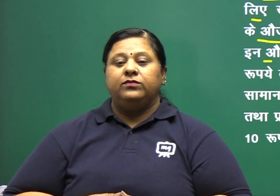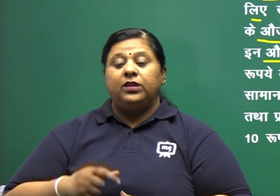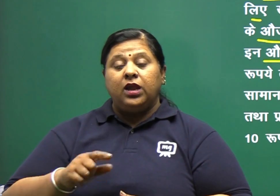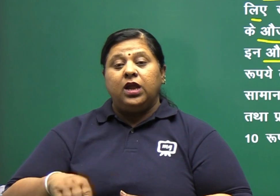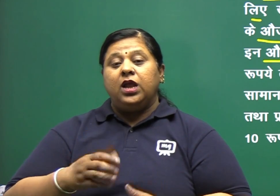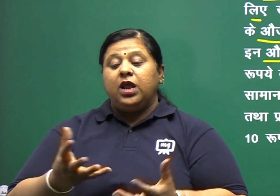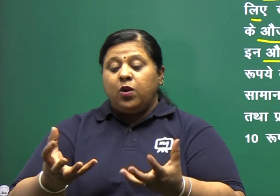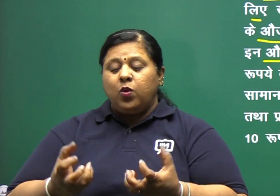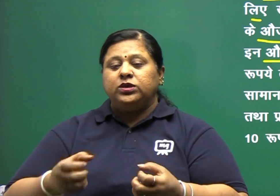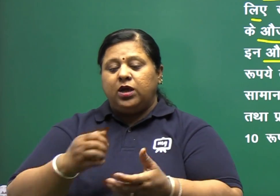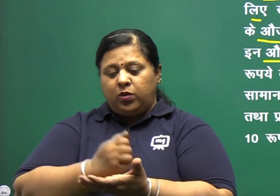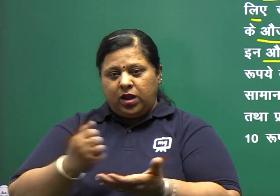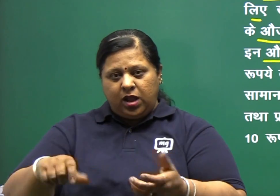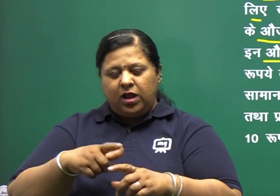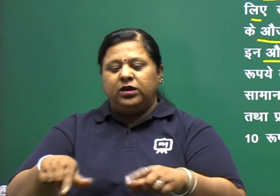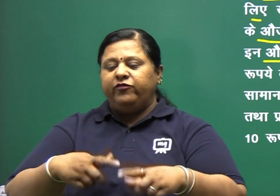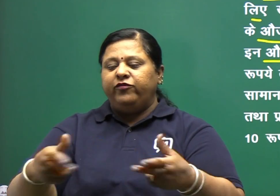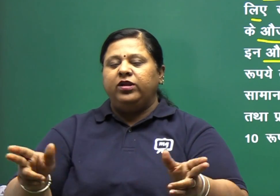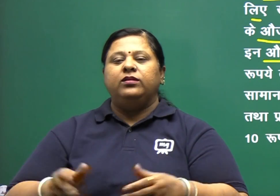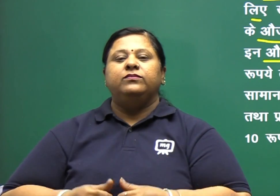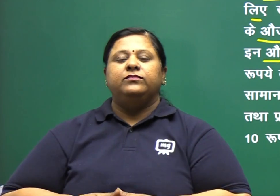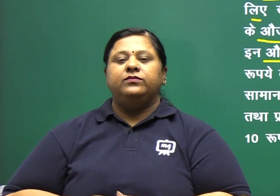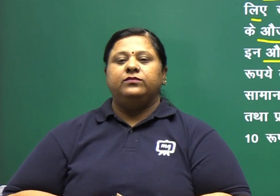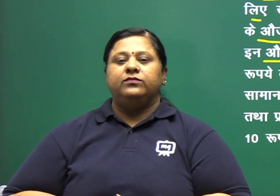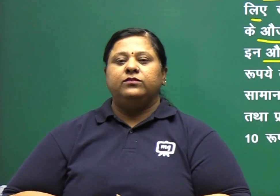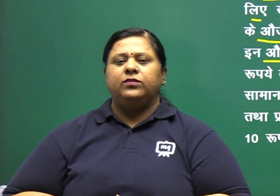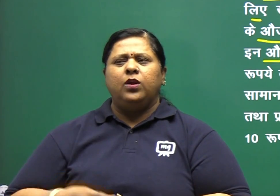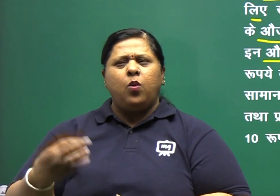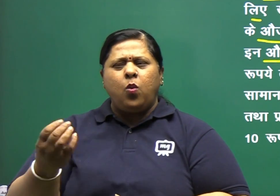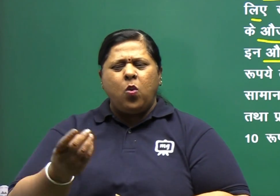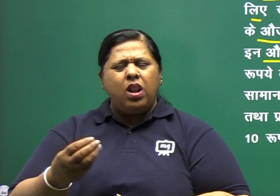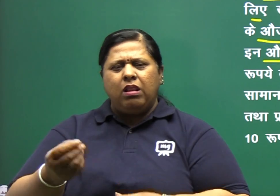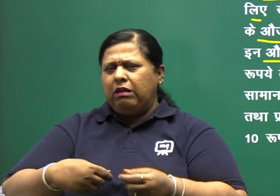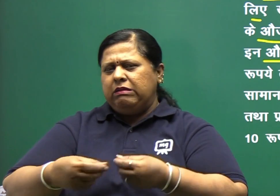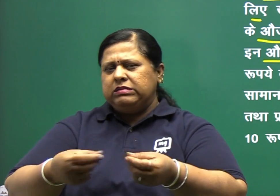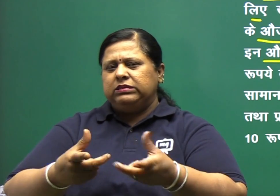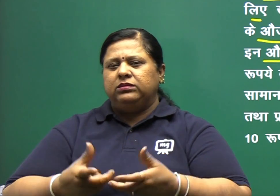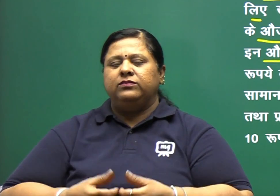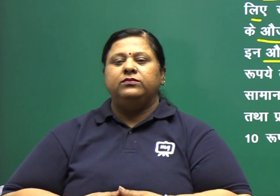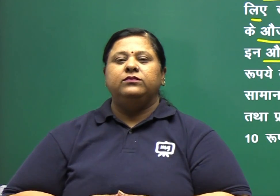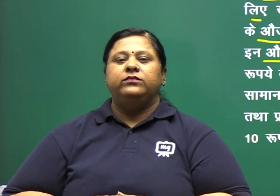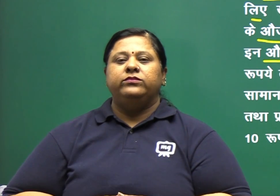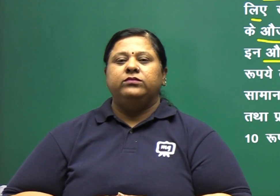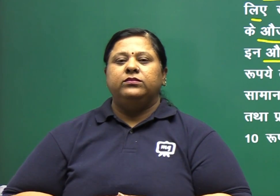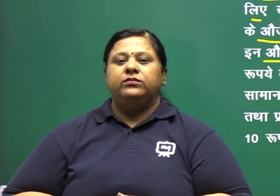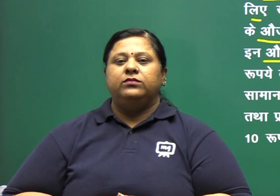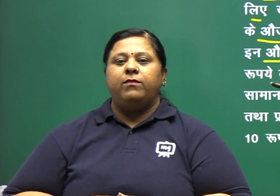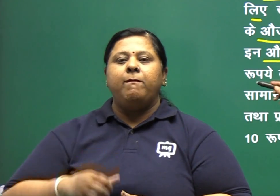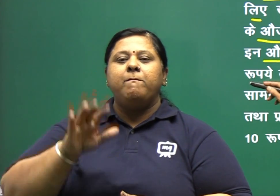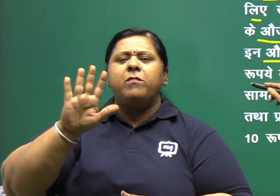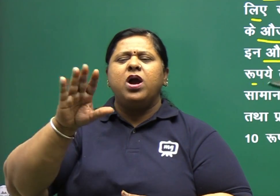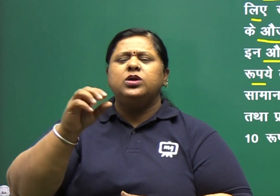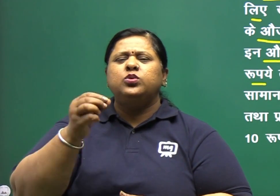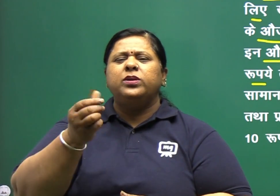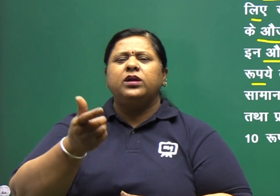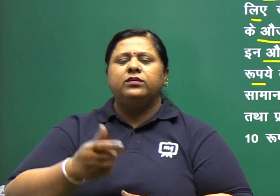इन औजारों का कुल खर्च 5 रुपये